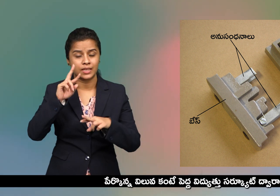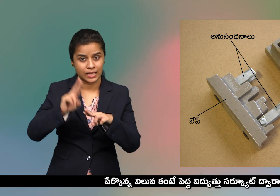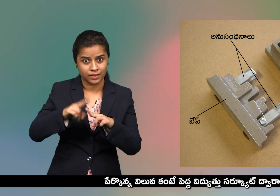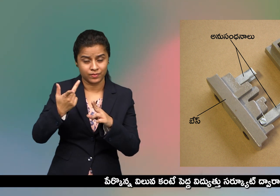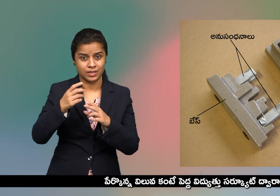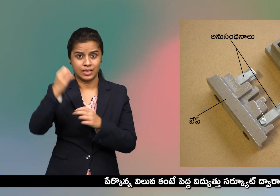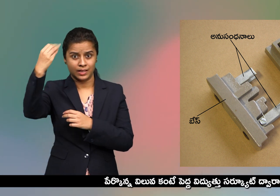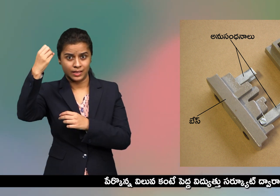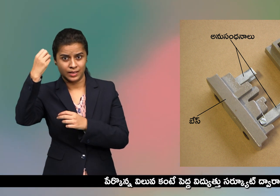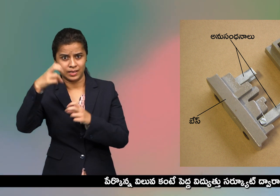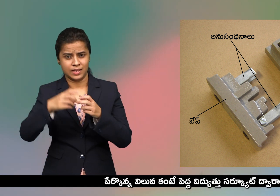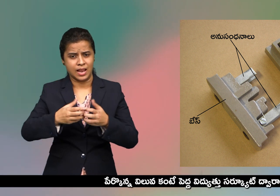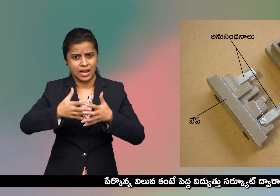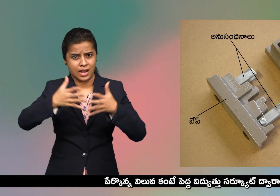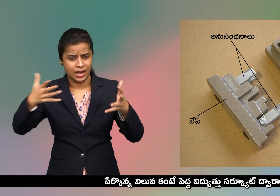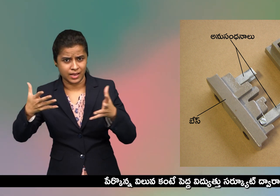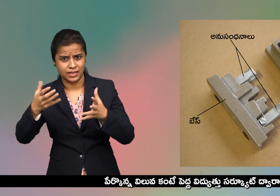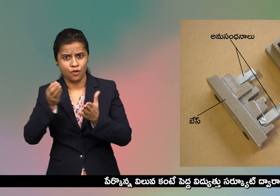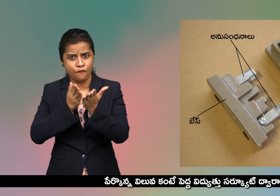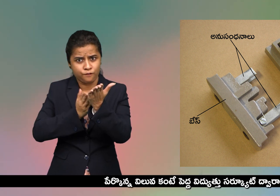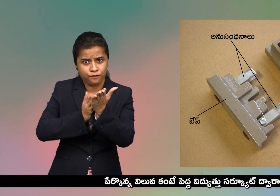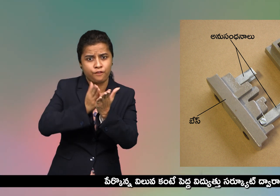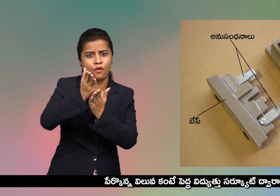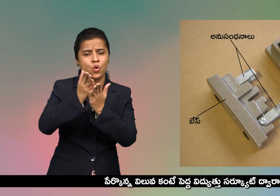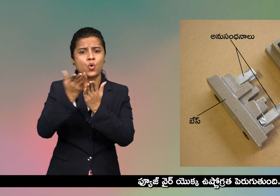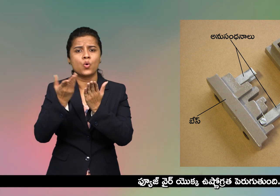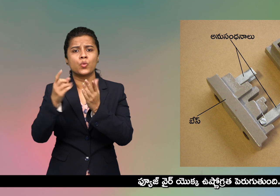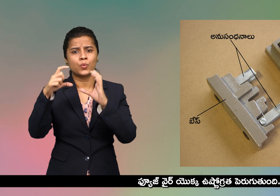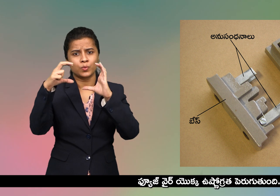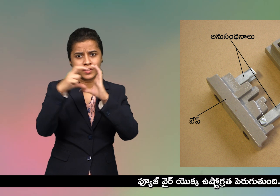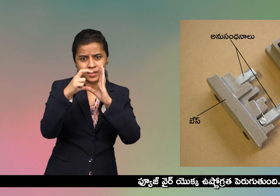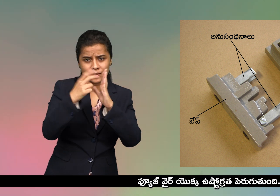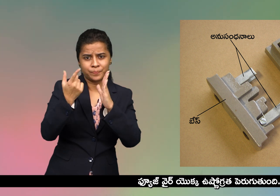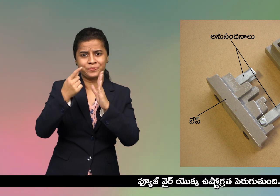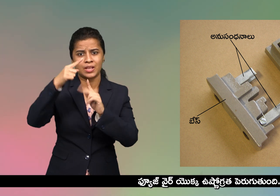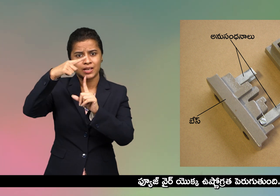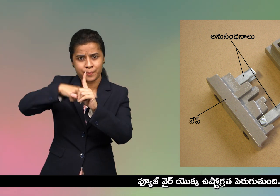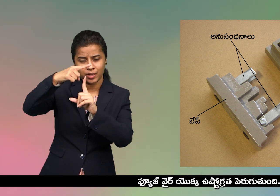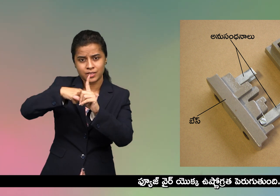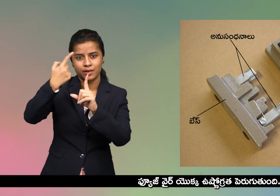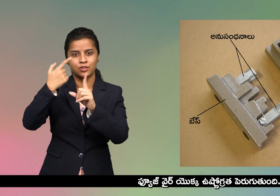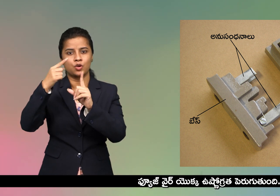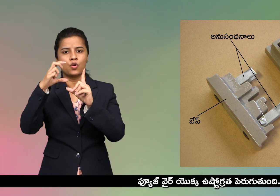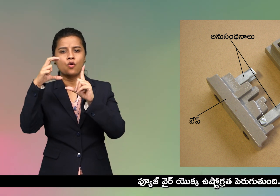పేర్కొన్న విలువ కంటే పెద్ద విద్యుత్ సర్క్యూట్ ద్వారా ప్రవహిస్తే ఫ్యూజ్ వైర్ యొక్క ఉష్ణోగ్రత పెరుగుతుంది.